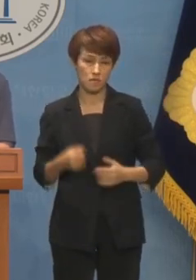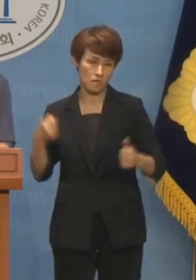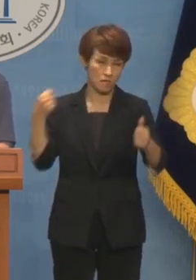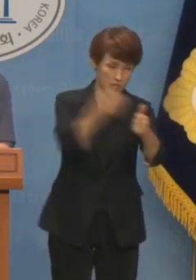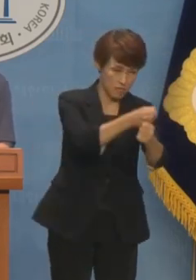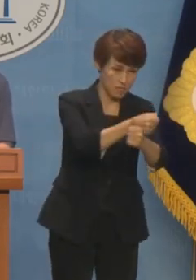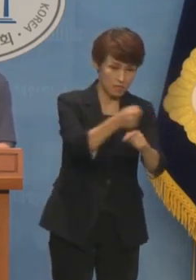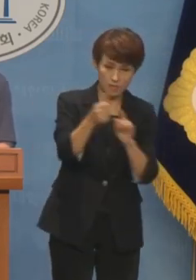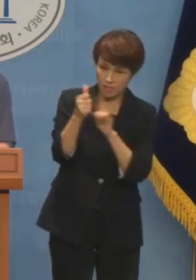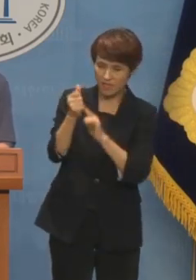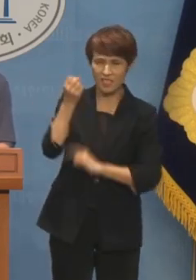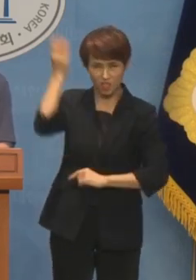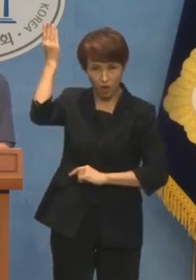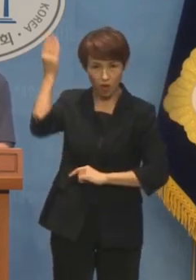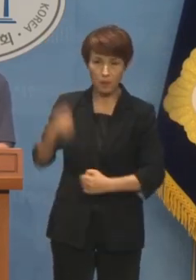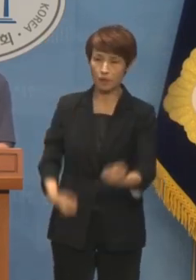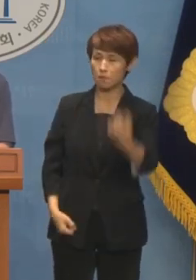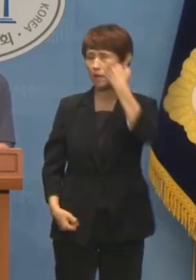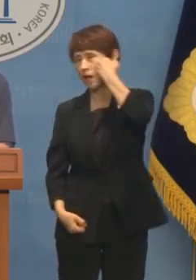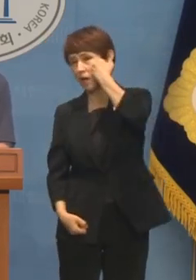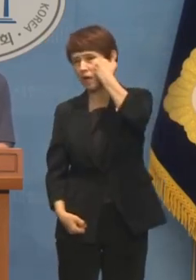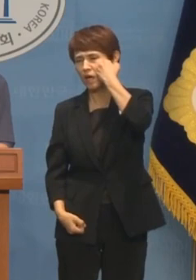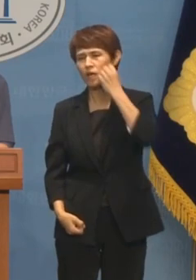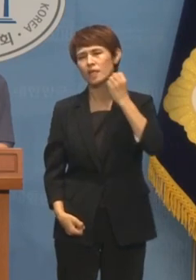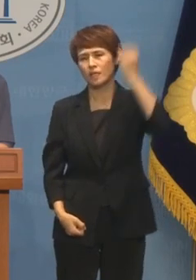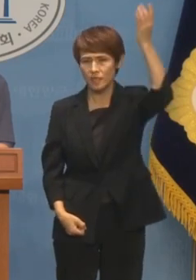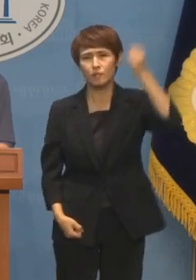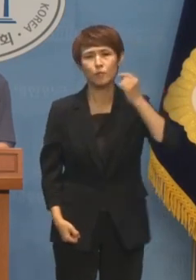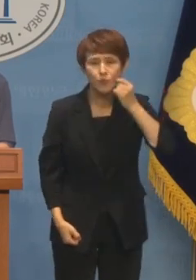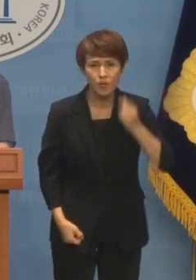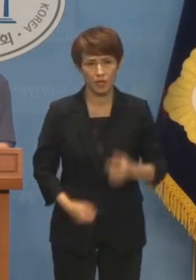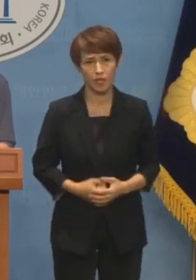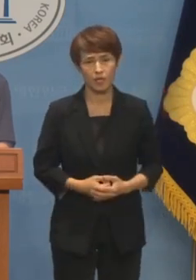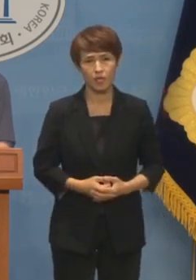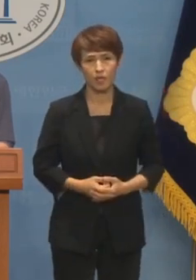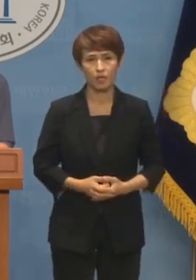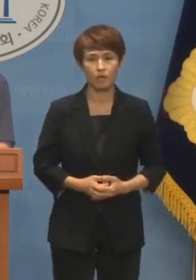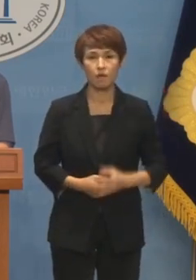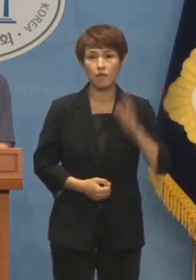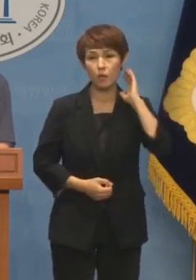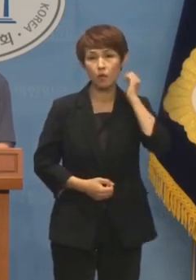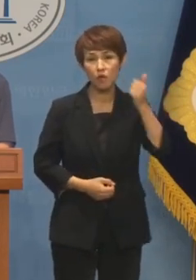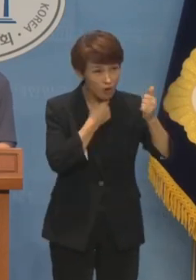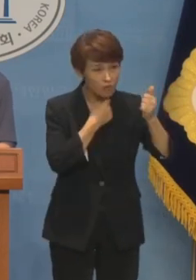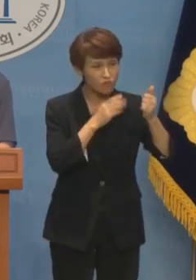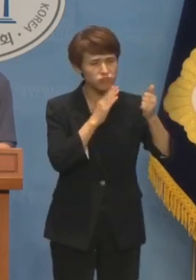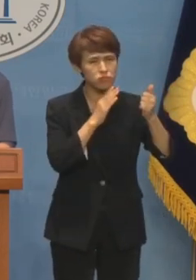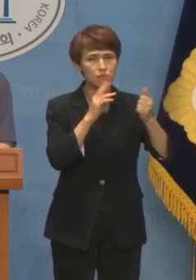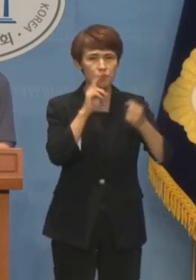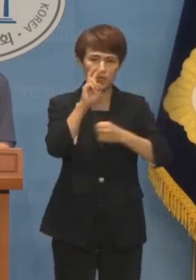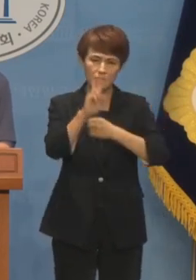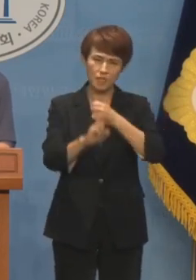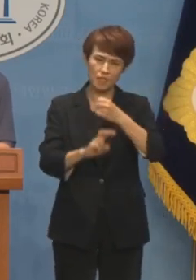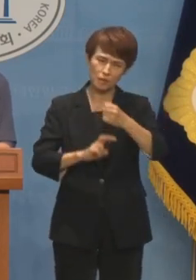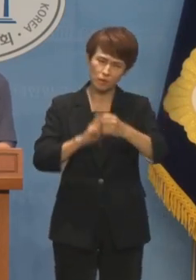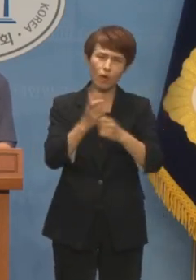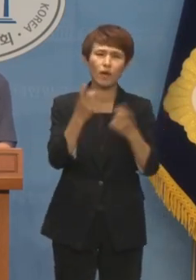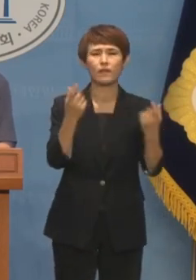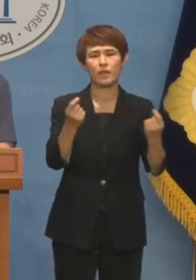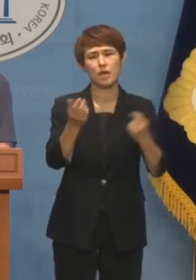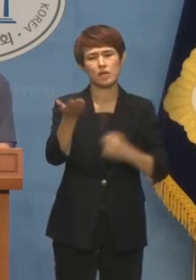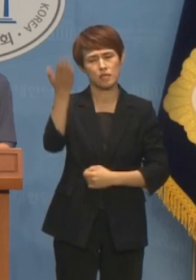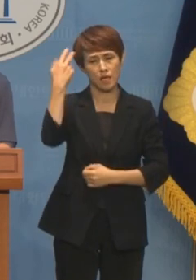맞은 사람은 절대로 잊지 못한다는 말이 있습니다. 대통령의 바람과는 달리 10년처럼 길었던